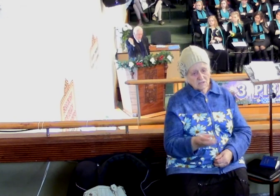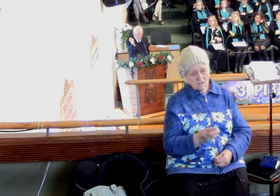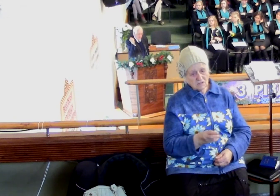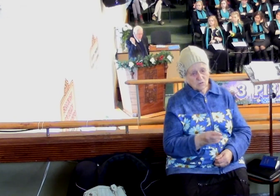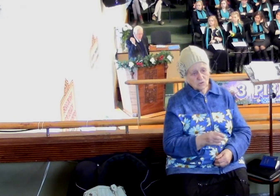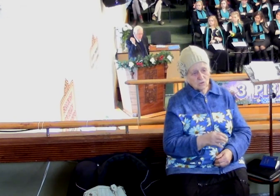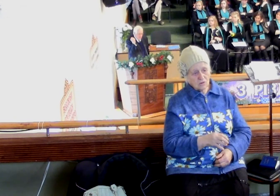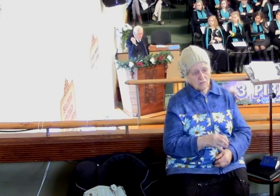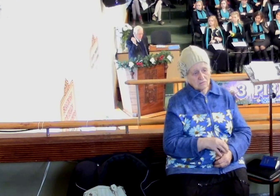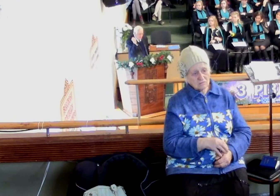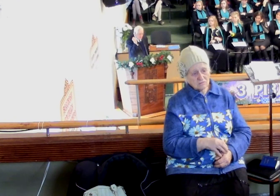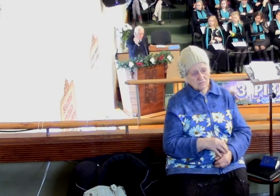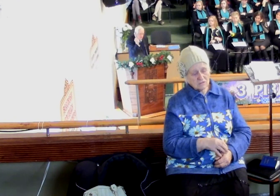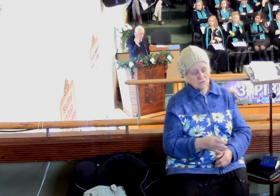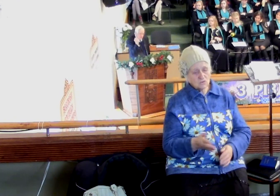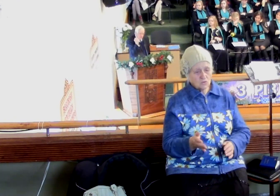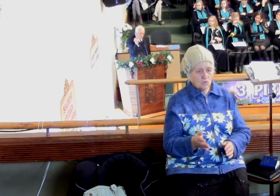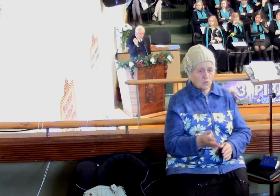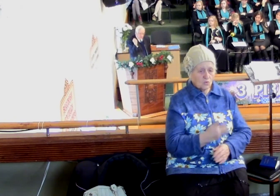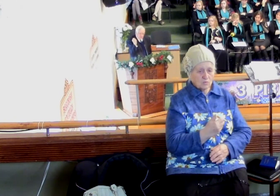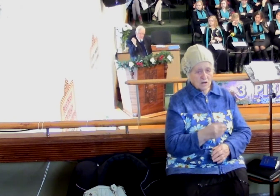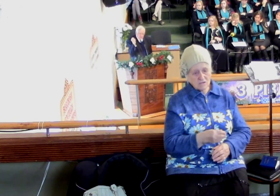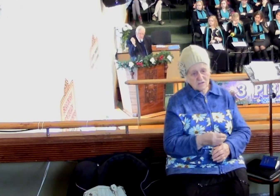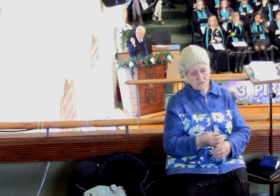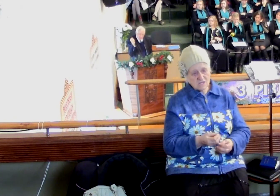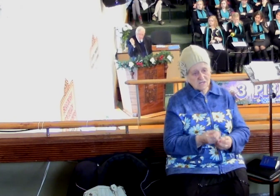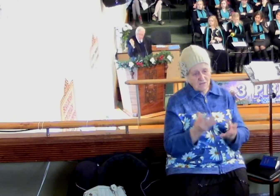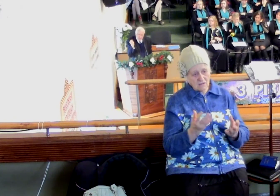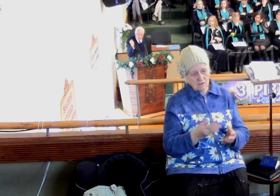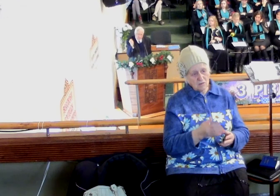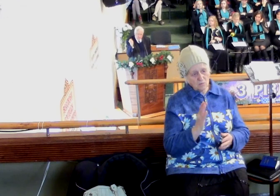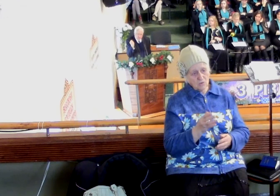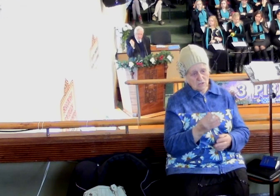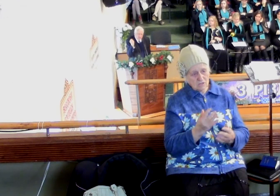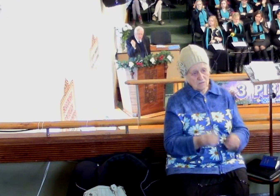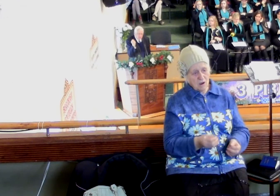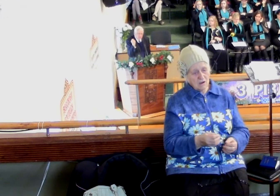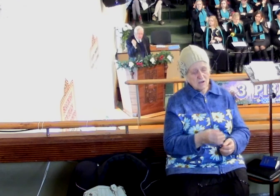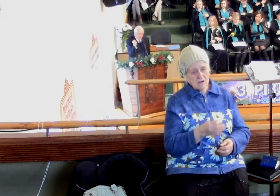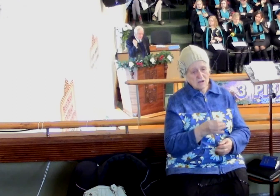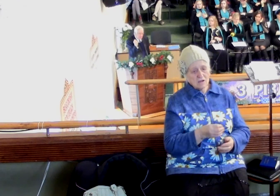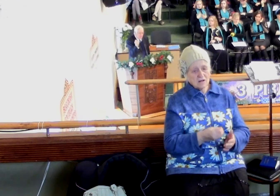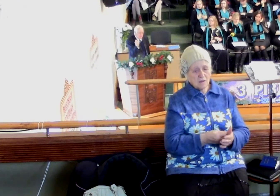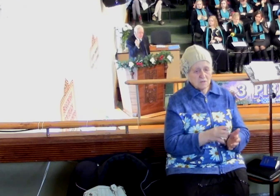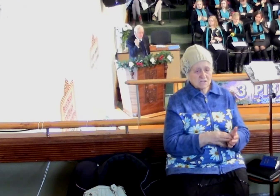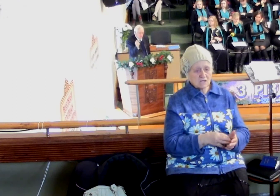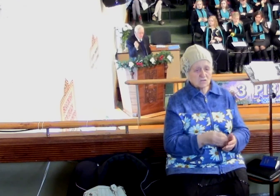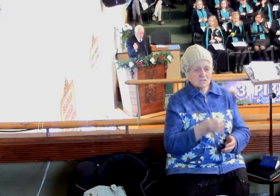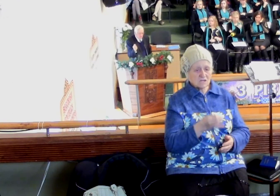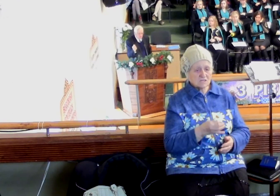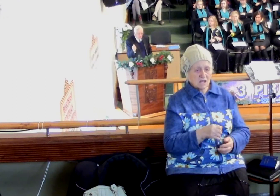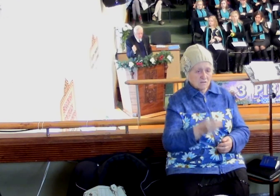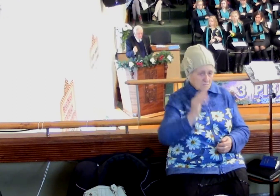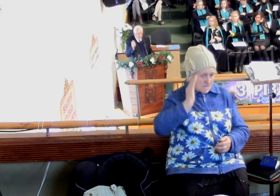забрать свет. И тогда будет тьма. Потому и написано, сказал безумец в сердце своем, нет